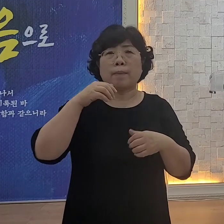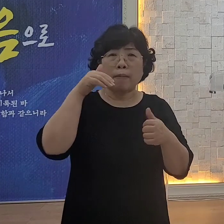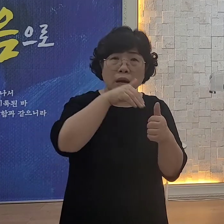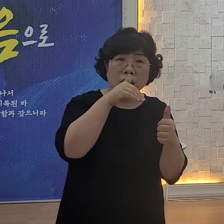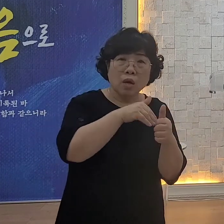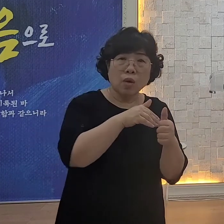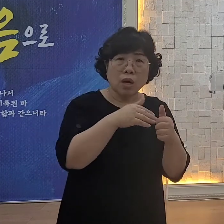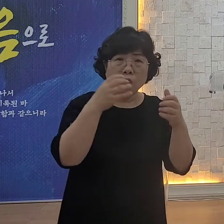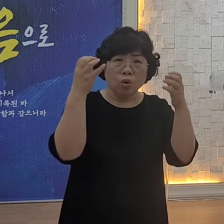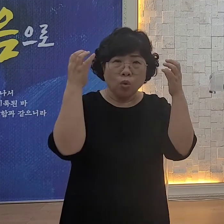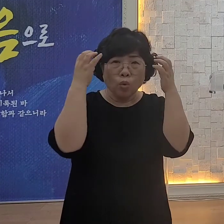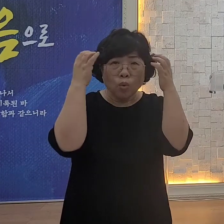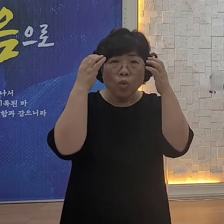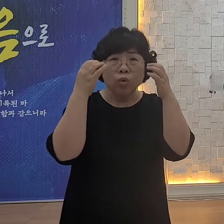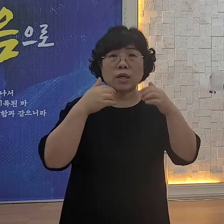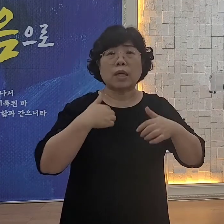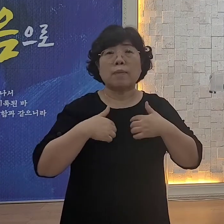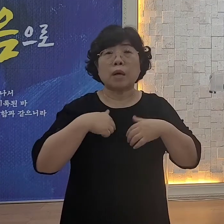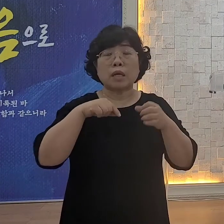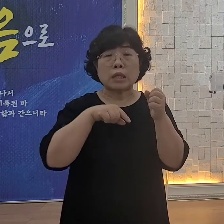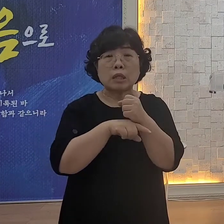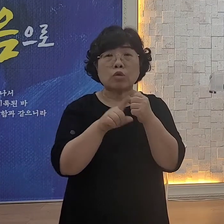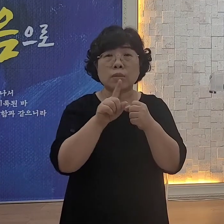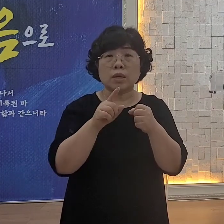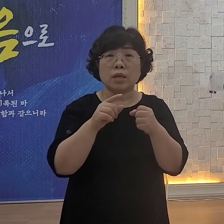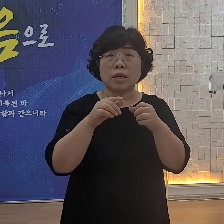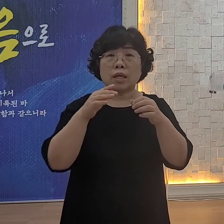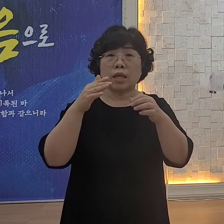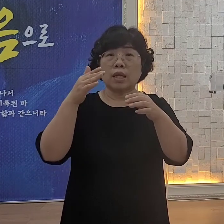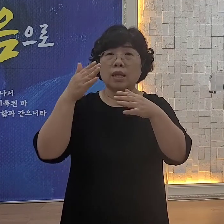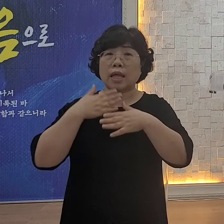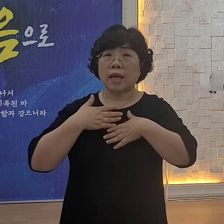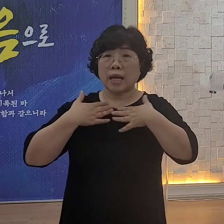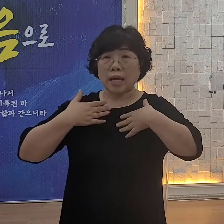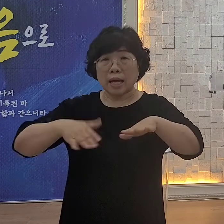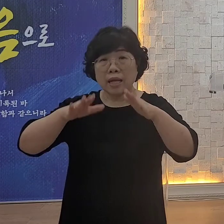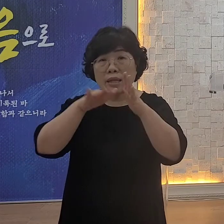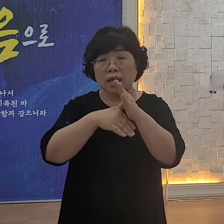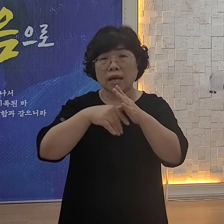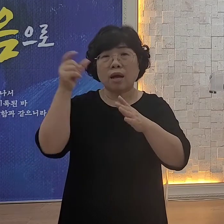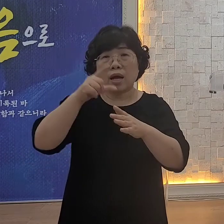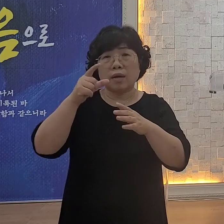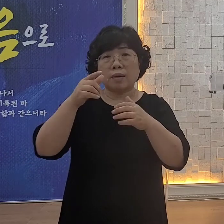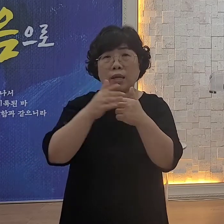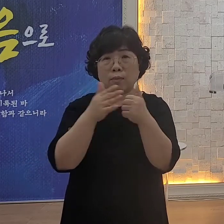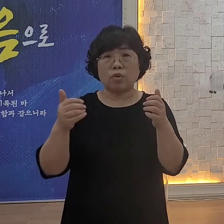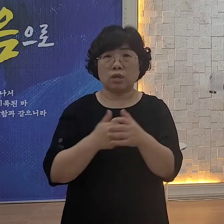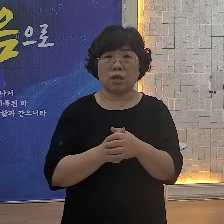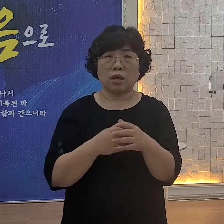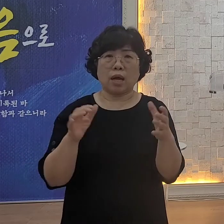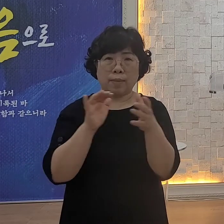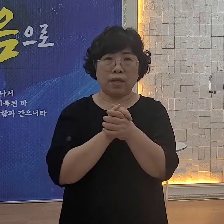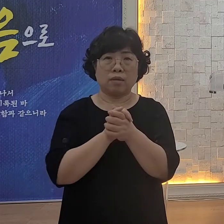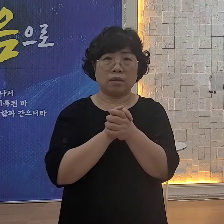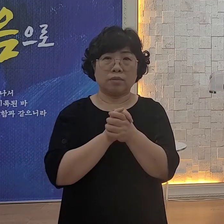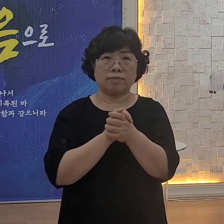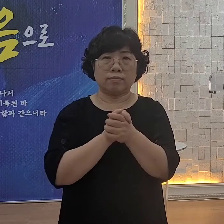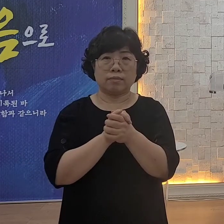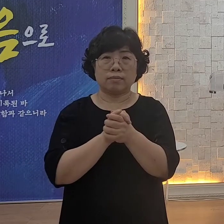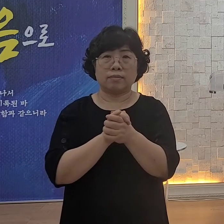궁핍과 박해와 곤고를 기뻐하노니 이는 내가 약한 그때에 강함이라.